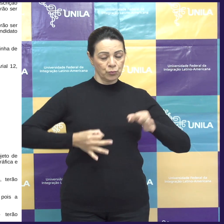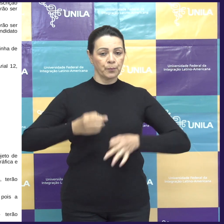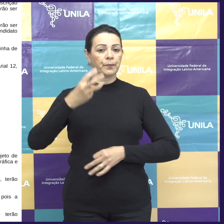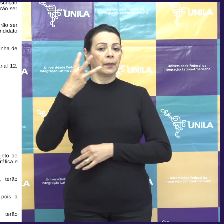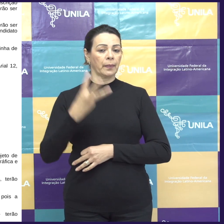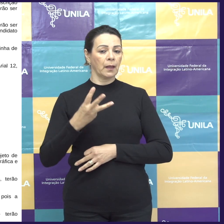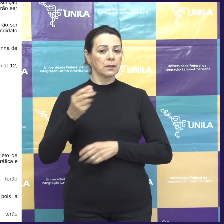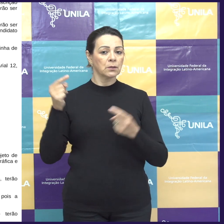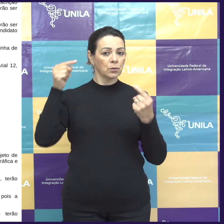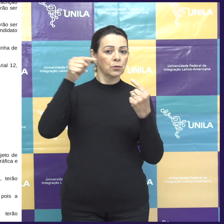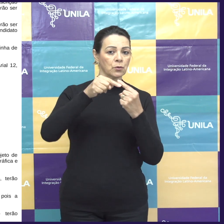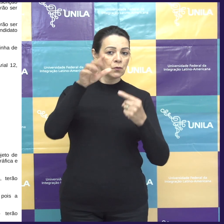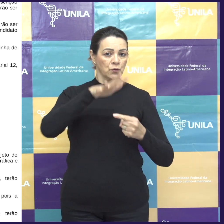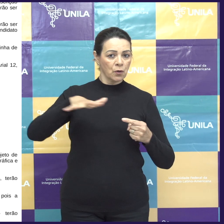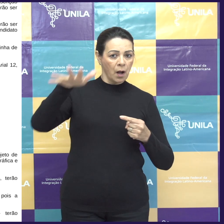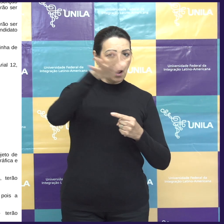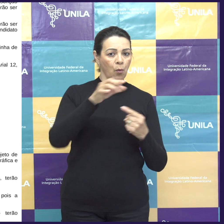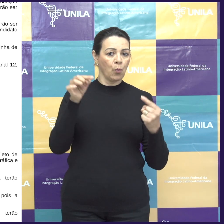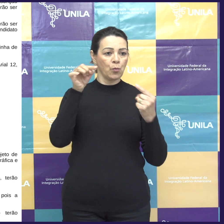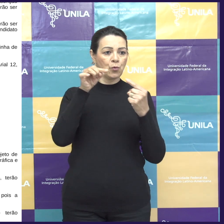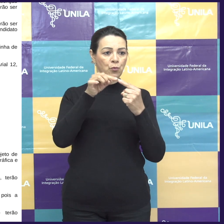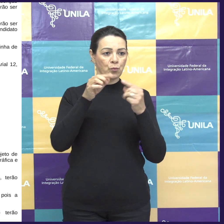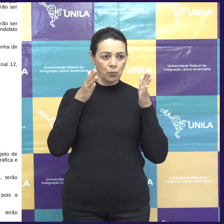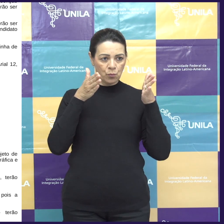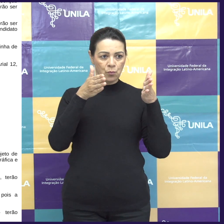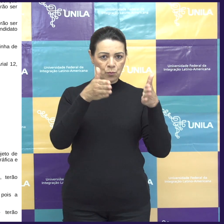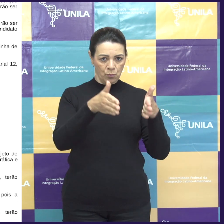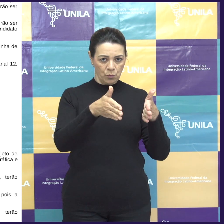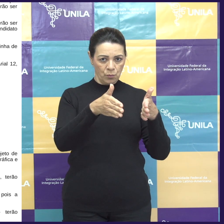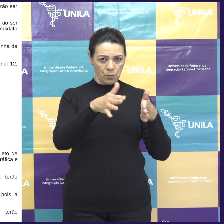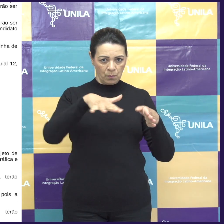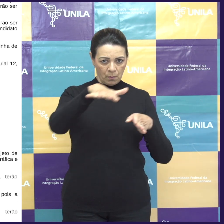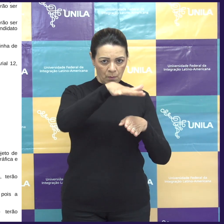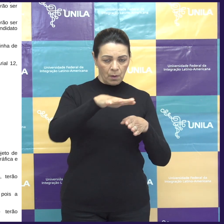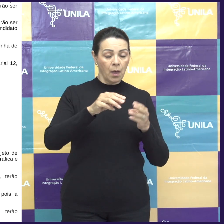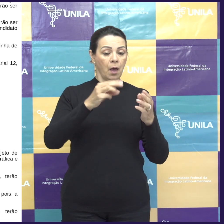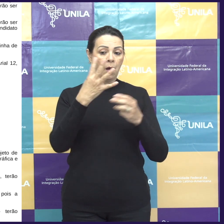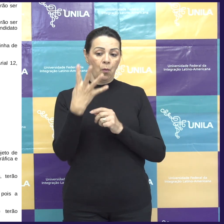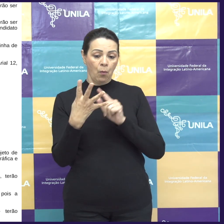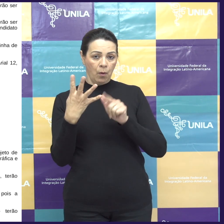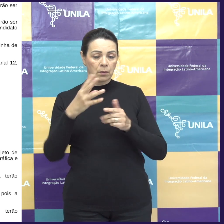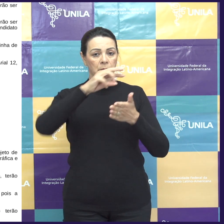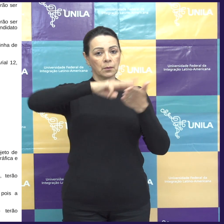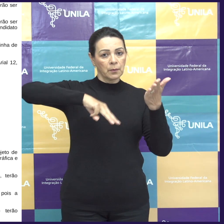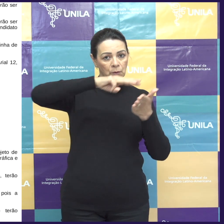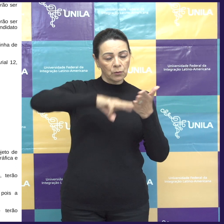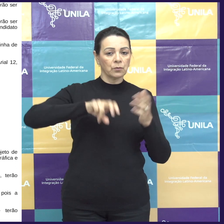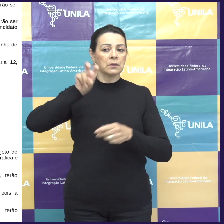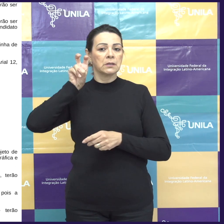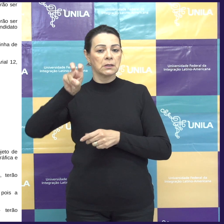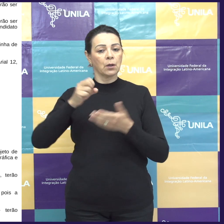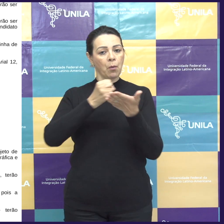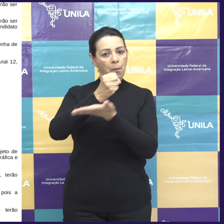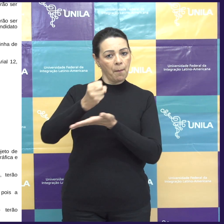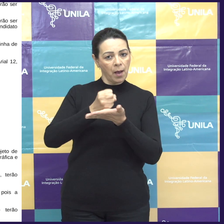Objetivo geral e específicos. 4. Metodologia. 5. Fundamentação